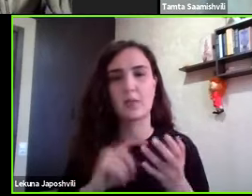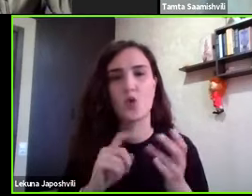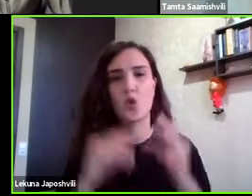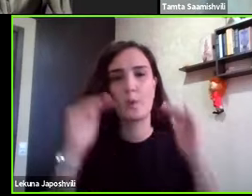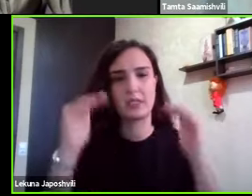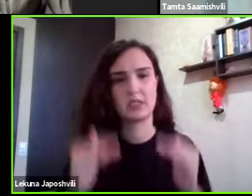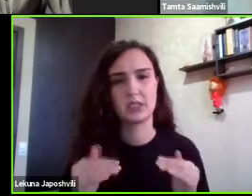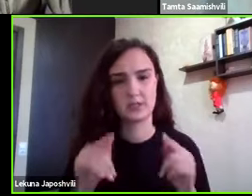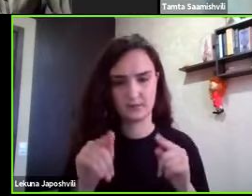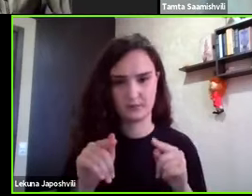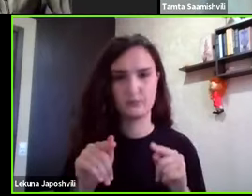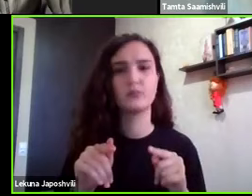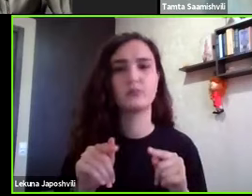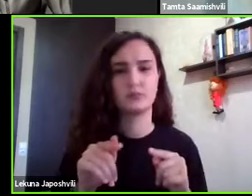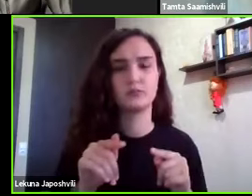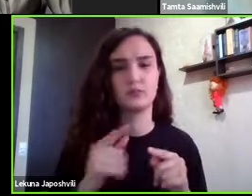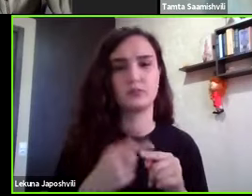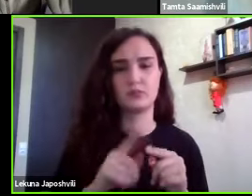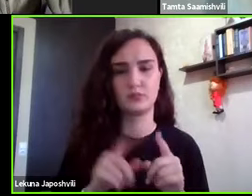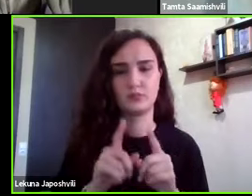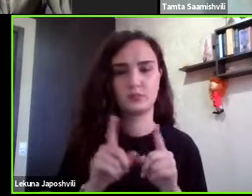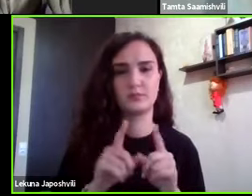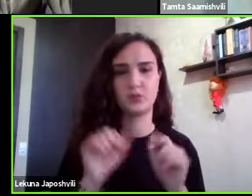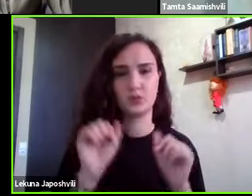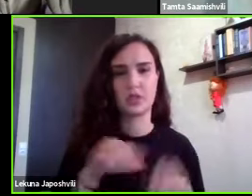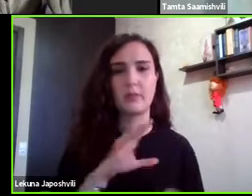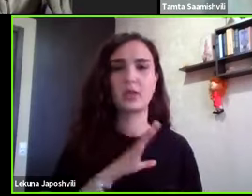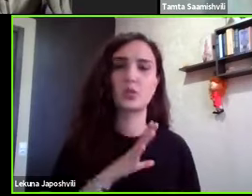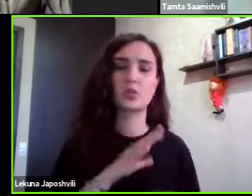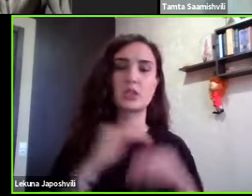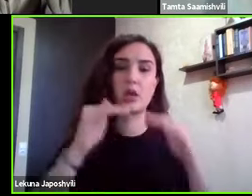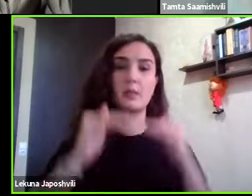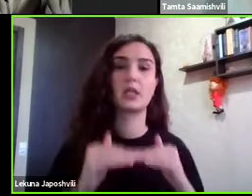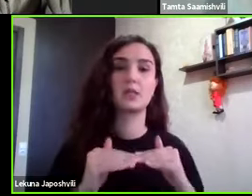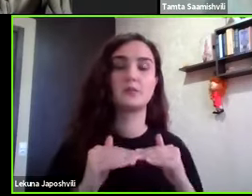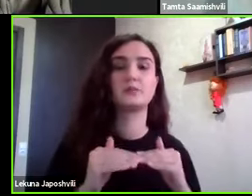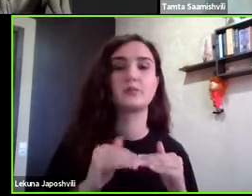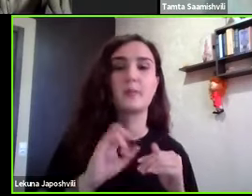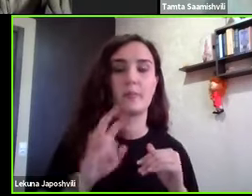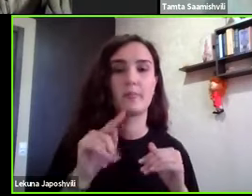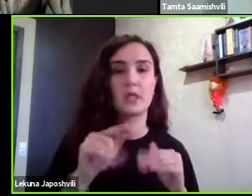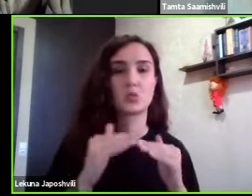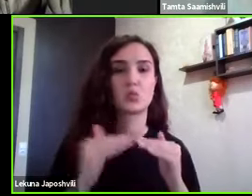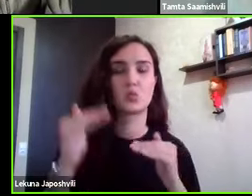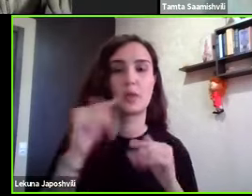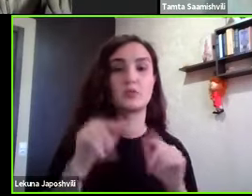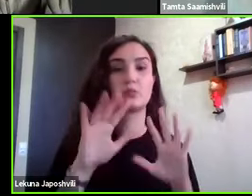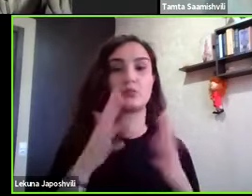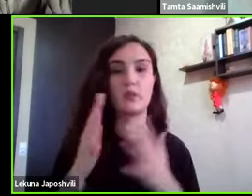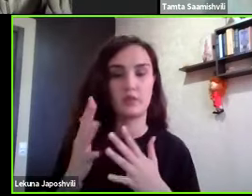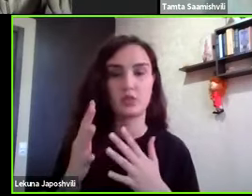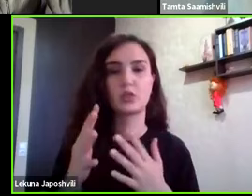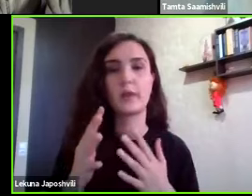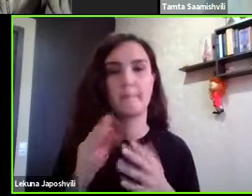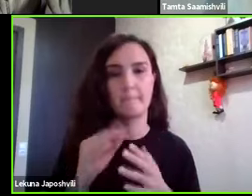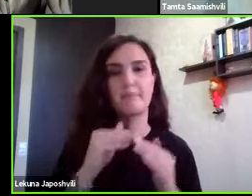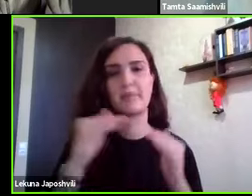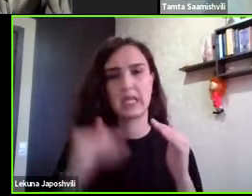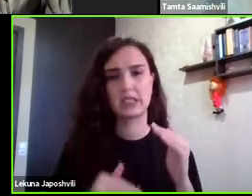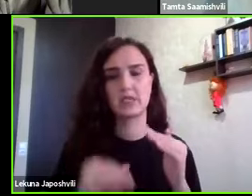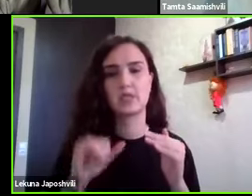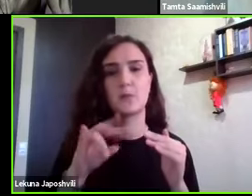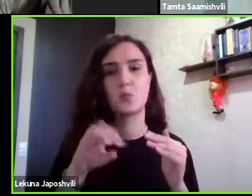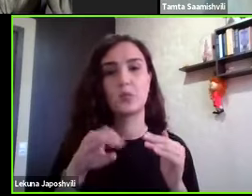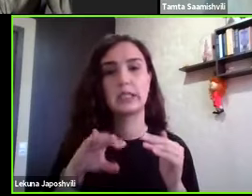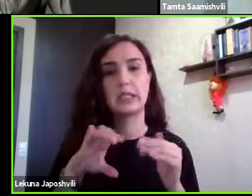გემოგლობინის დონე შეიძლება იყოს დაბალი ან ზღრული, ასეთ შემთხვევაში დაიწევს ხოლმე იმუნიტეტი,